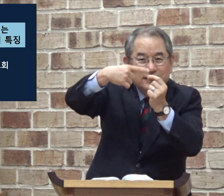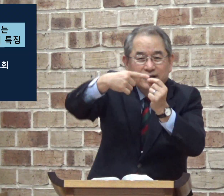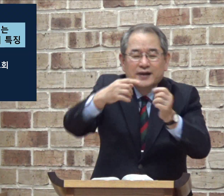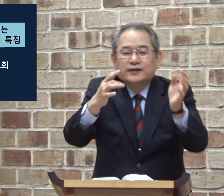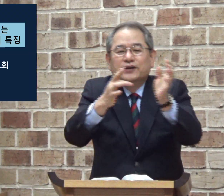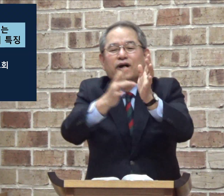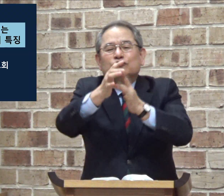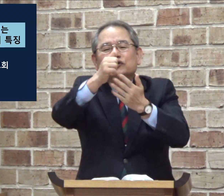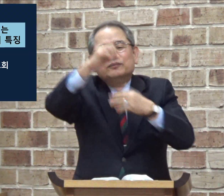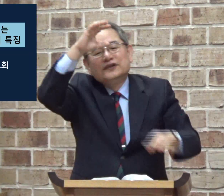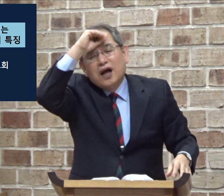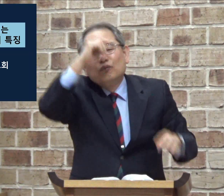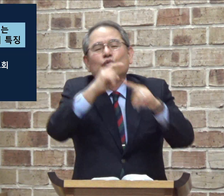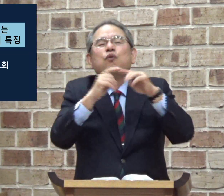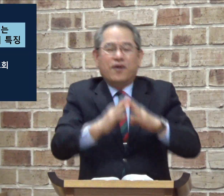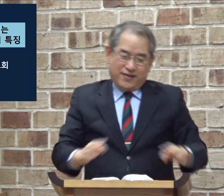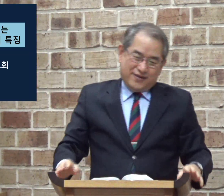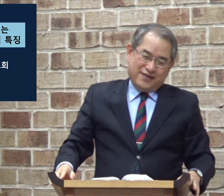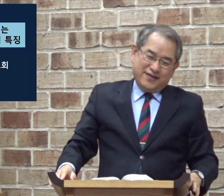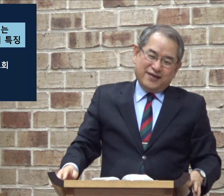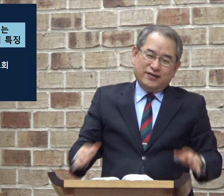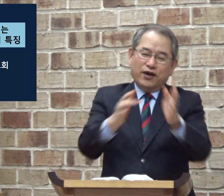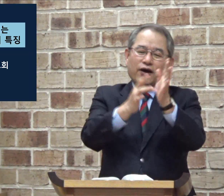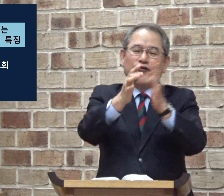첫 번째로는 그 교회는 예수님을 닮은 교회였습니다.